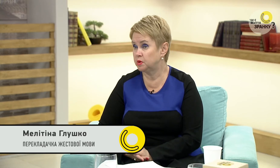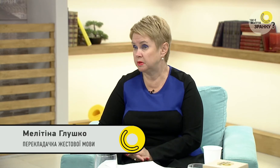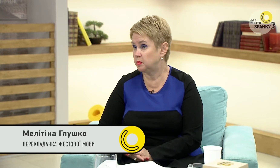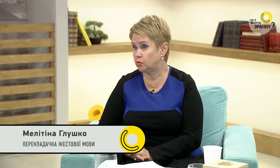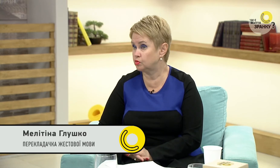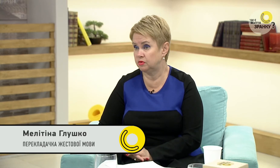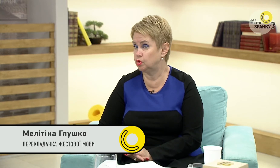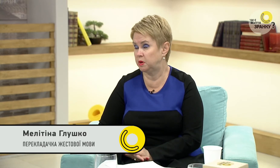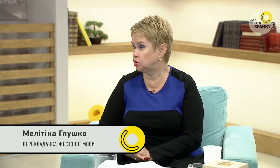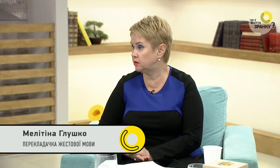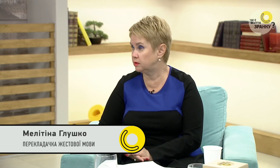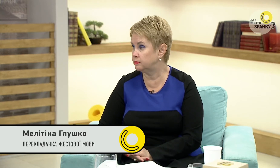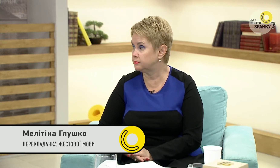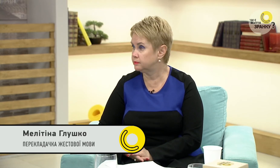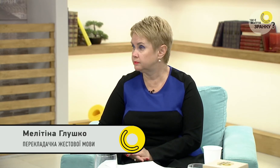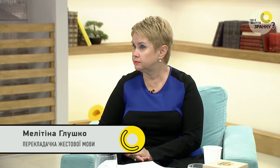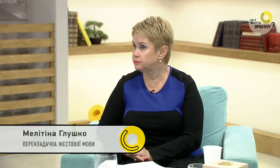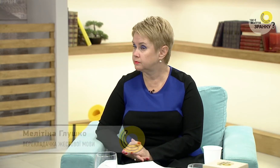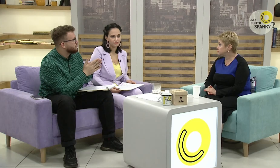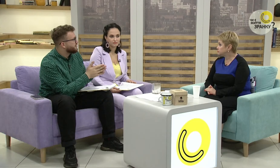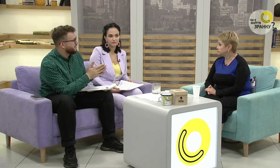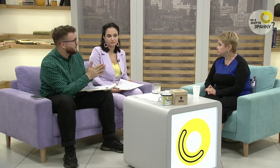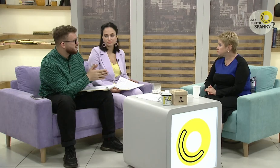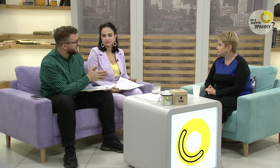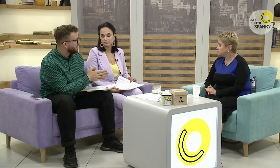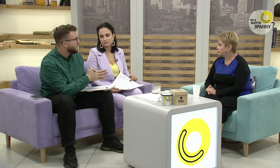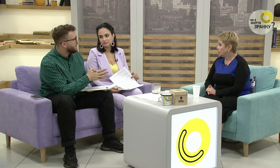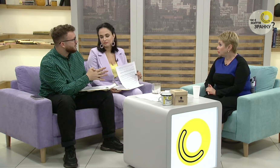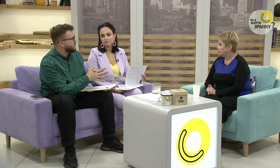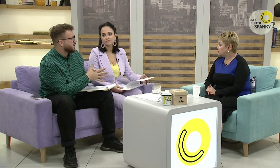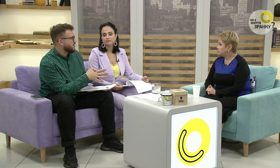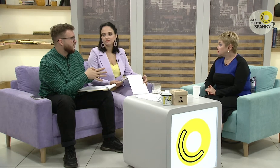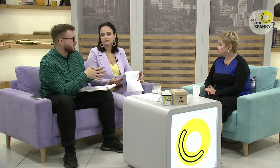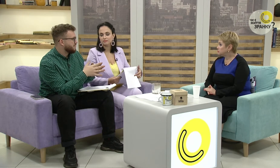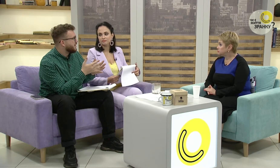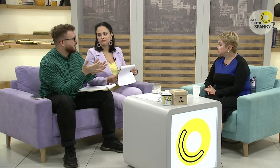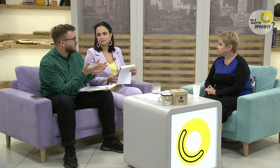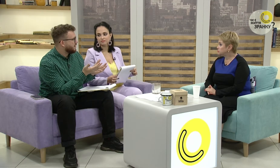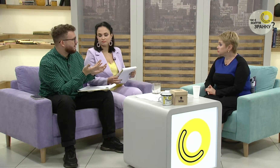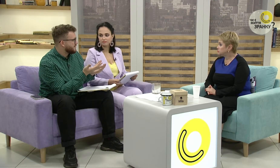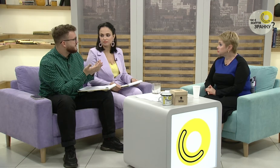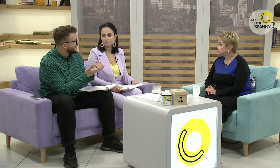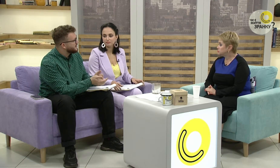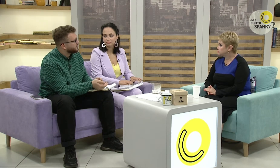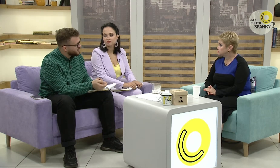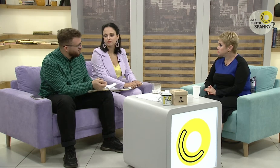по Дніпропетровську всього лише 5 чоловік. А де можна цьому навчитися у Дніпрі? Тобто, якщо є так мало спеціалістів в нашому